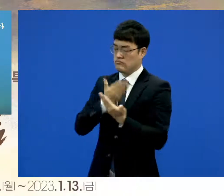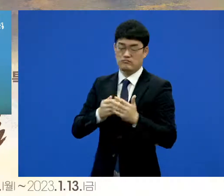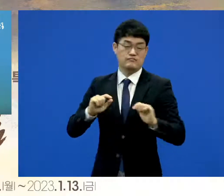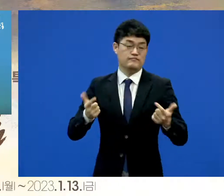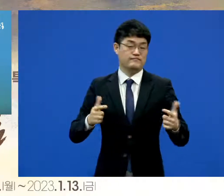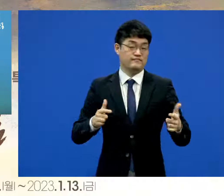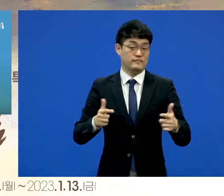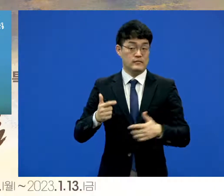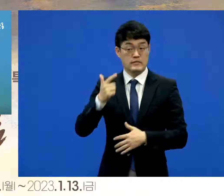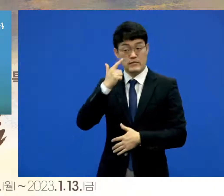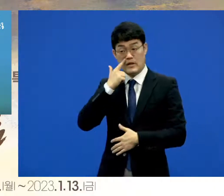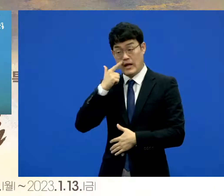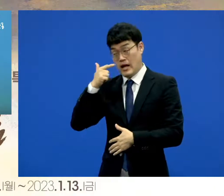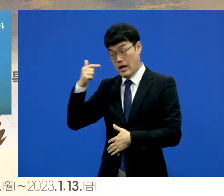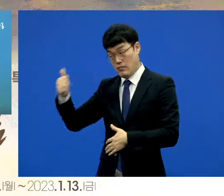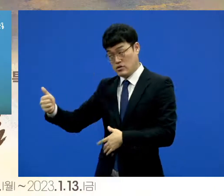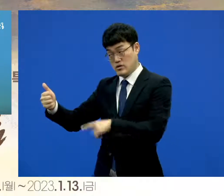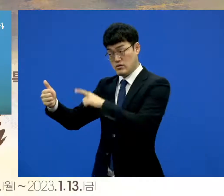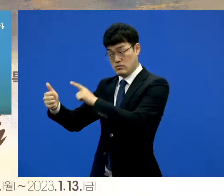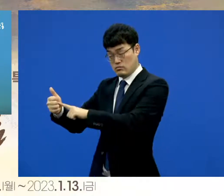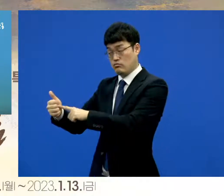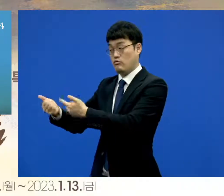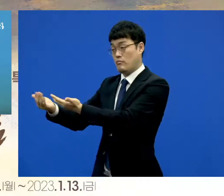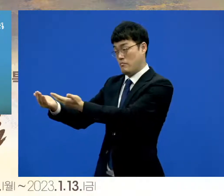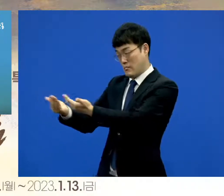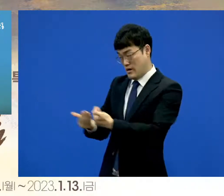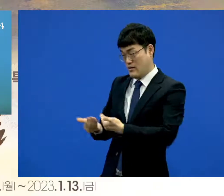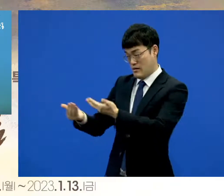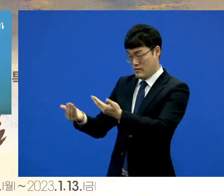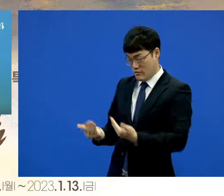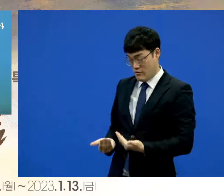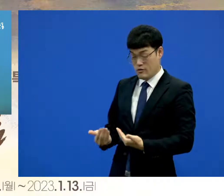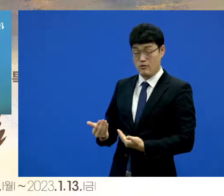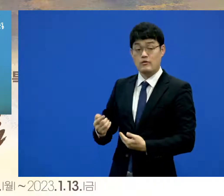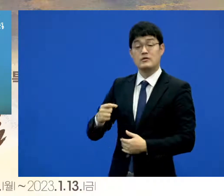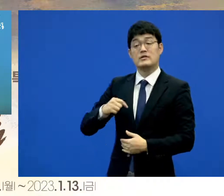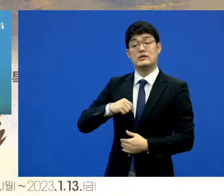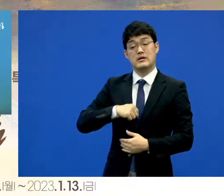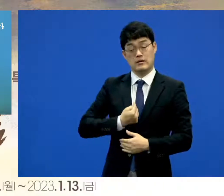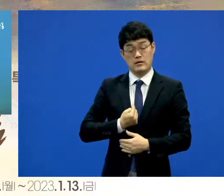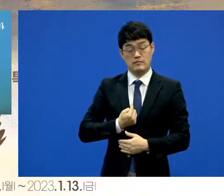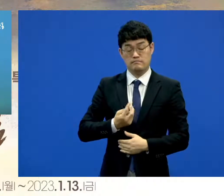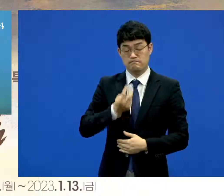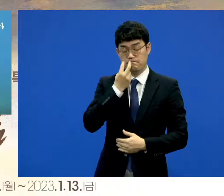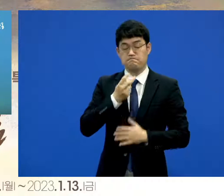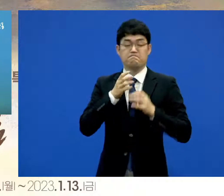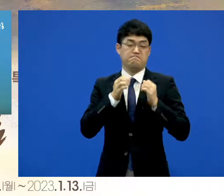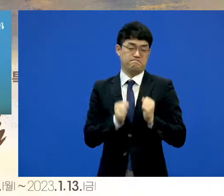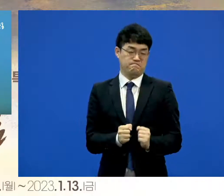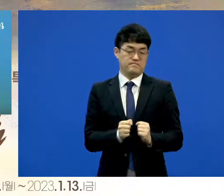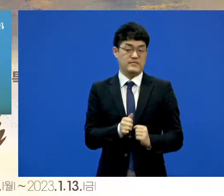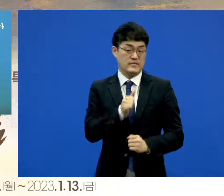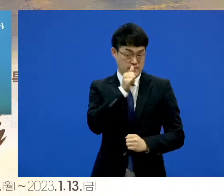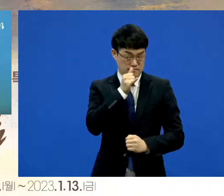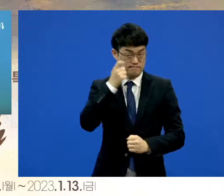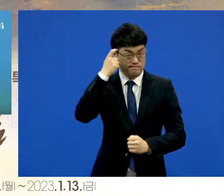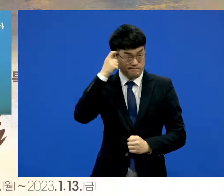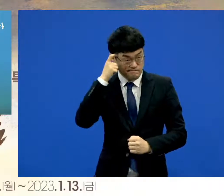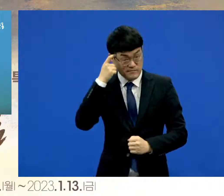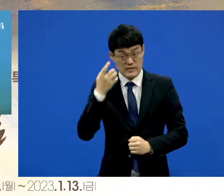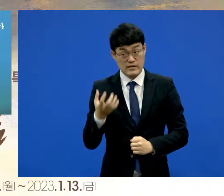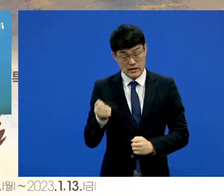아버지의 존재로부터 모든 게 흘러나오는 거잖아요. 그 존재로부터 흘러나온다는 말은 그분의 관계 안에서 나오는